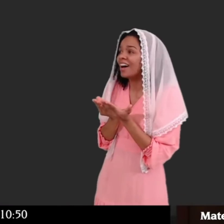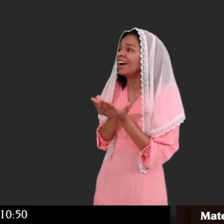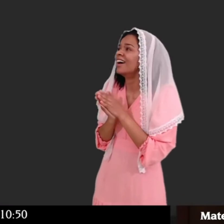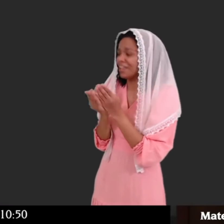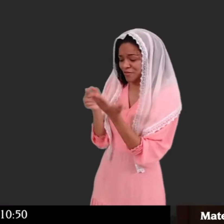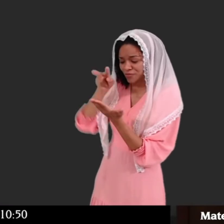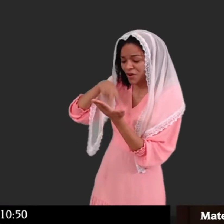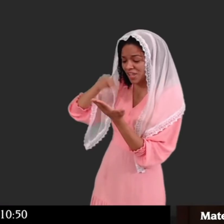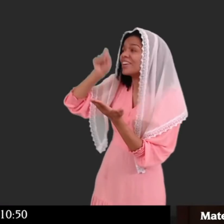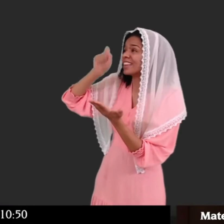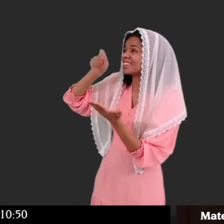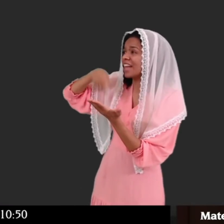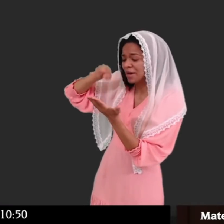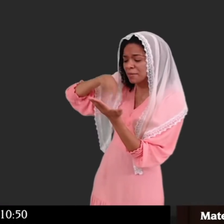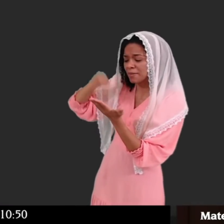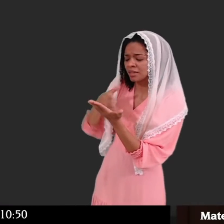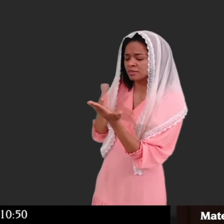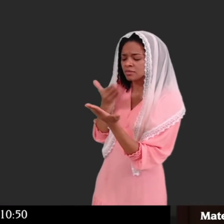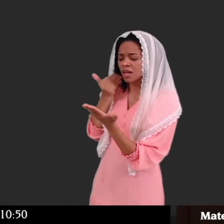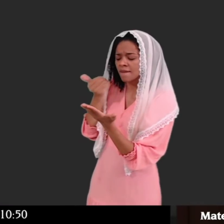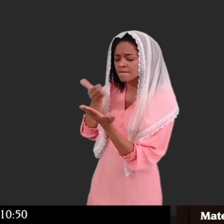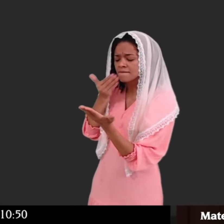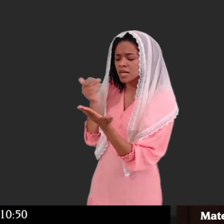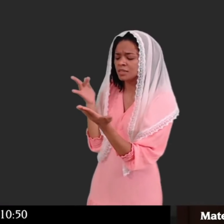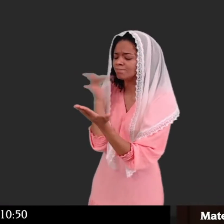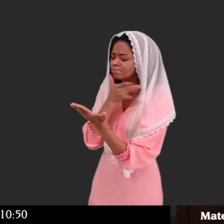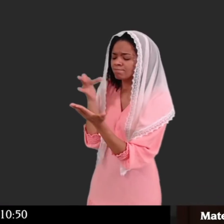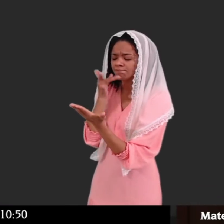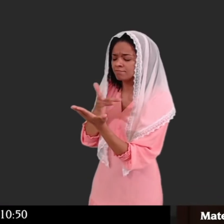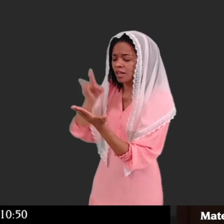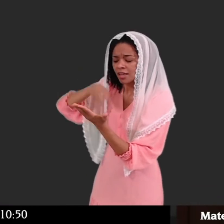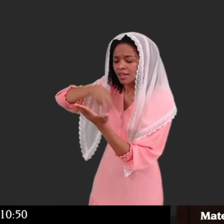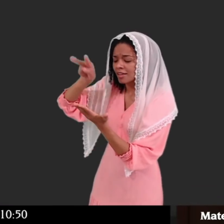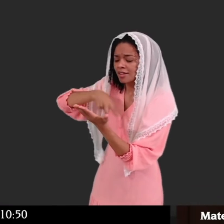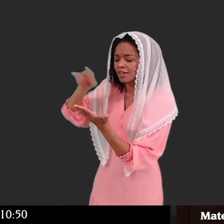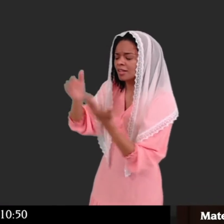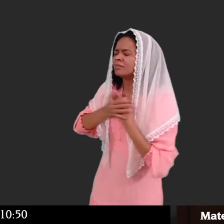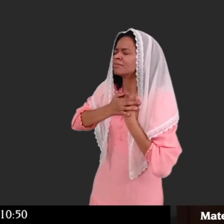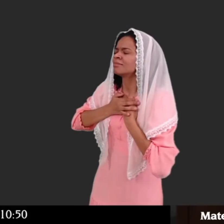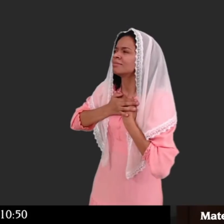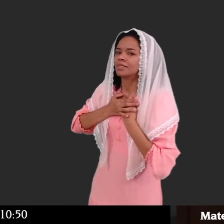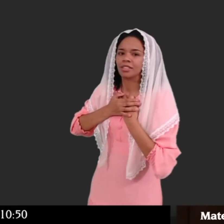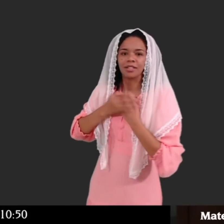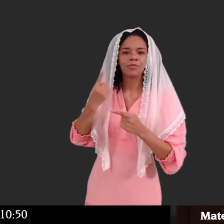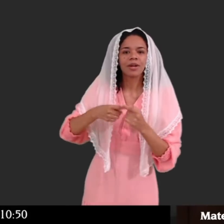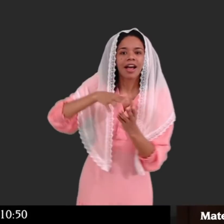agora vou ficar degustando a palavra de Deus. A alma